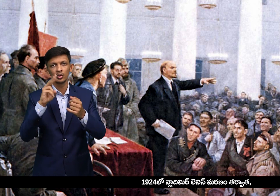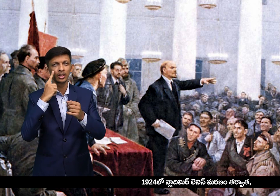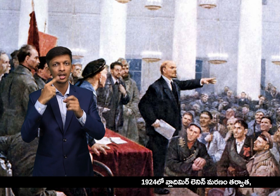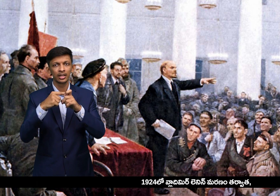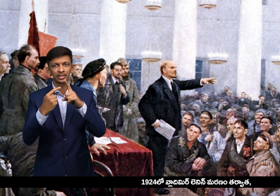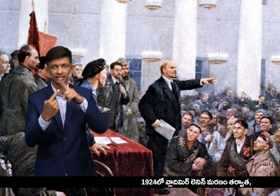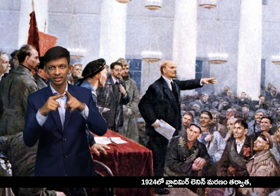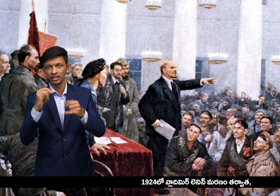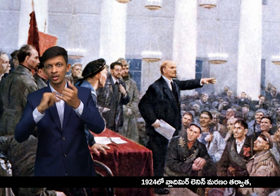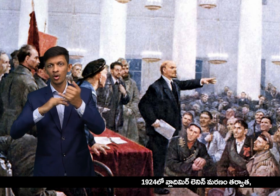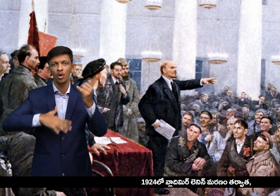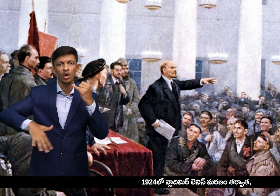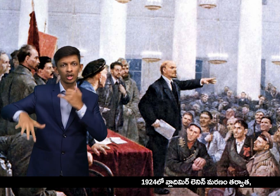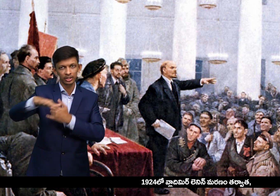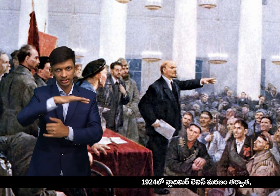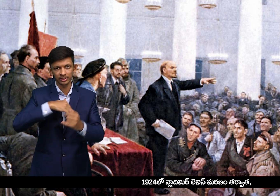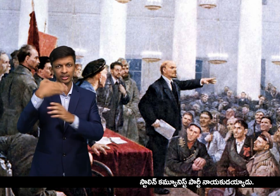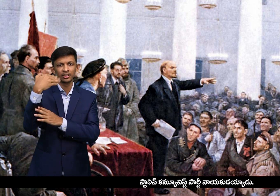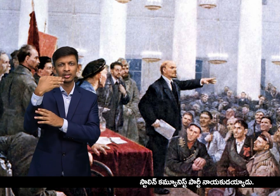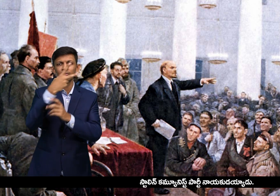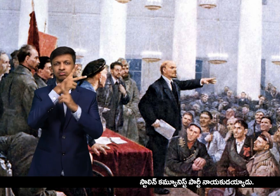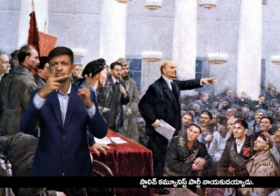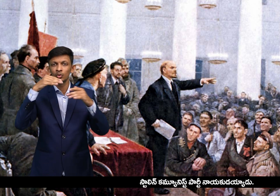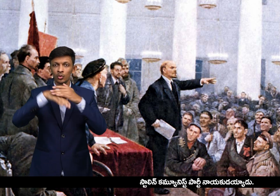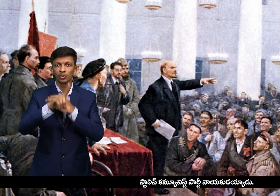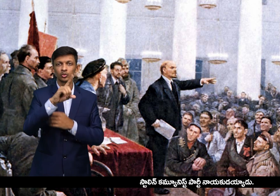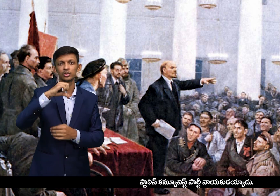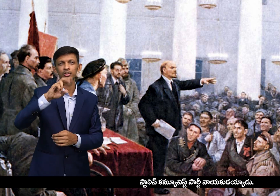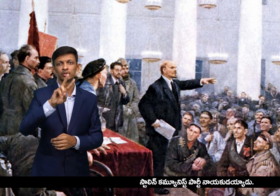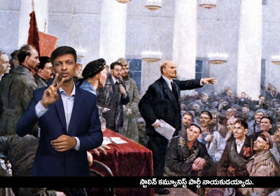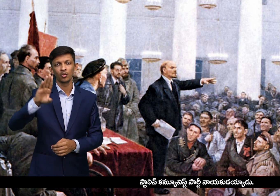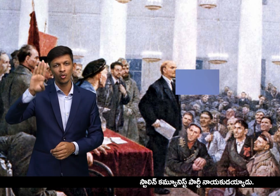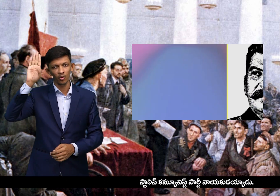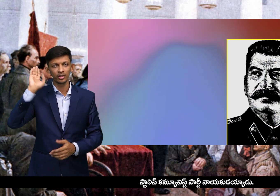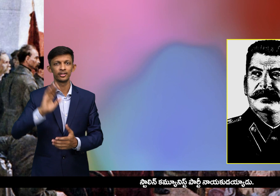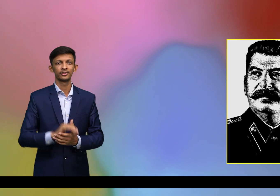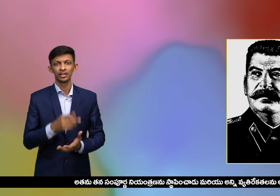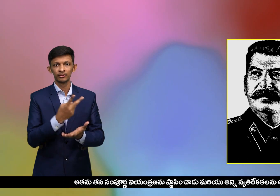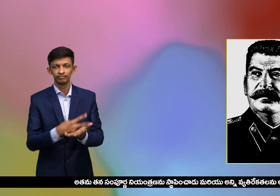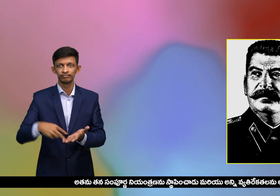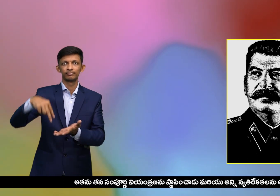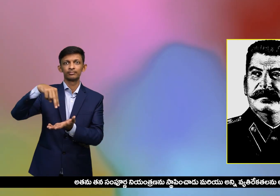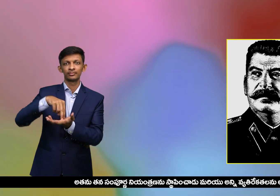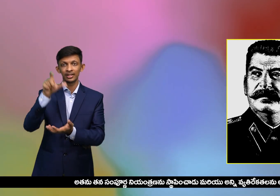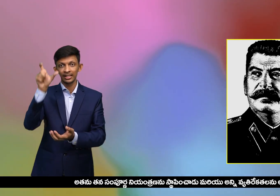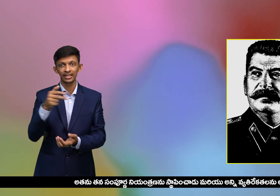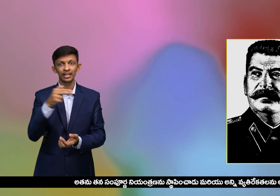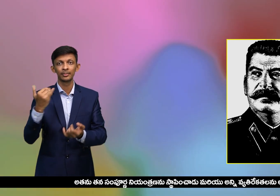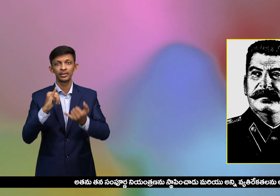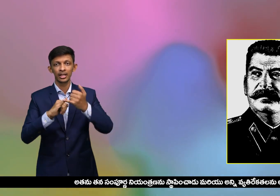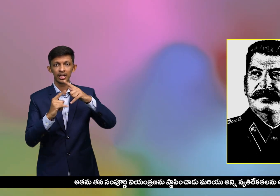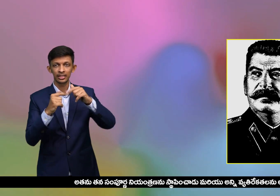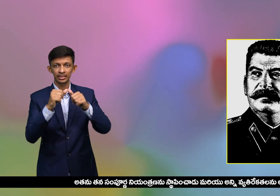1924లో వ్లాదిమిర్ లెనిన్ మరణం తర్వాత స్టాలిన్ కమ్యూనిస్ట్ పార్టీ నాయకుడయ్యాడు. అతను తన